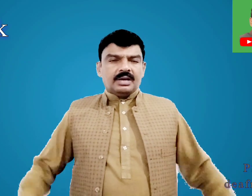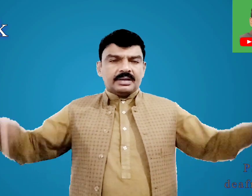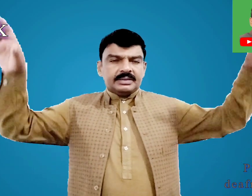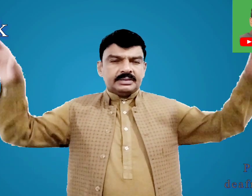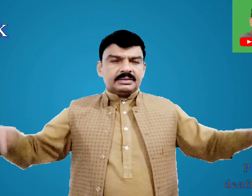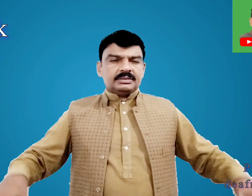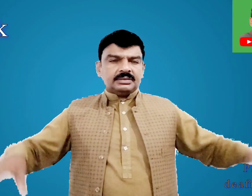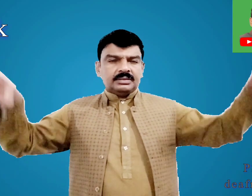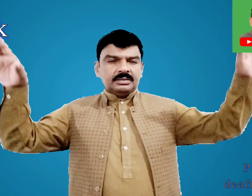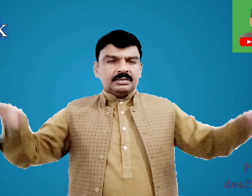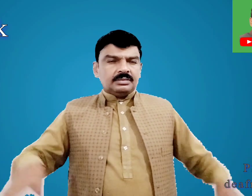hawk,